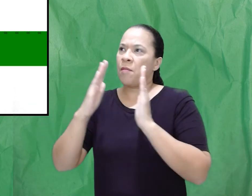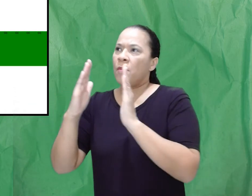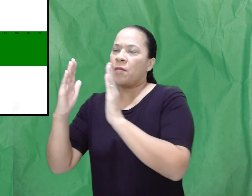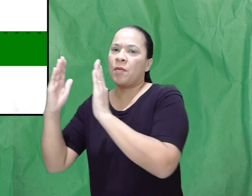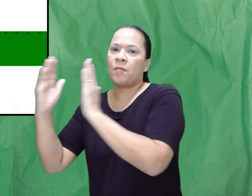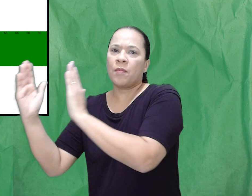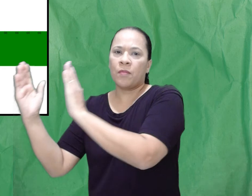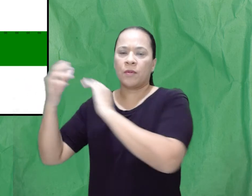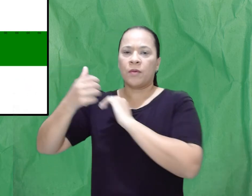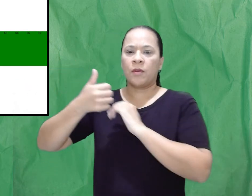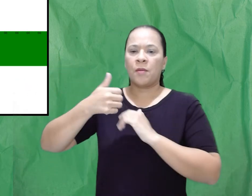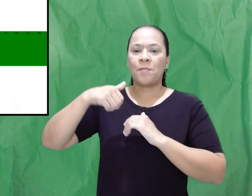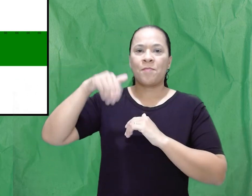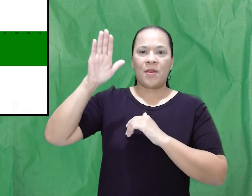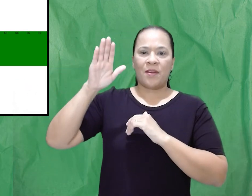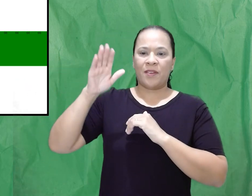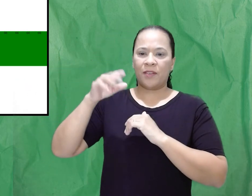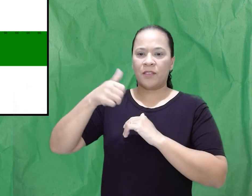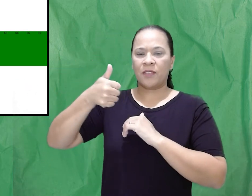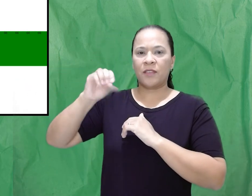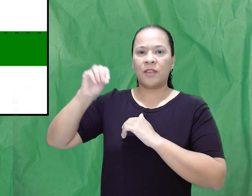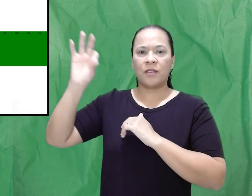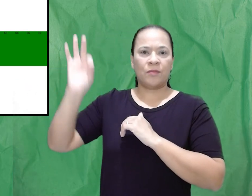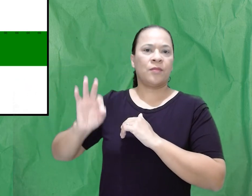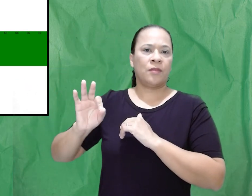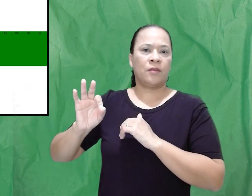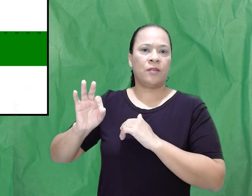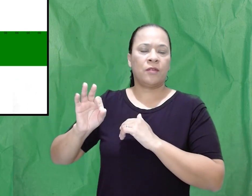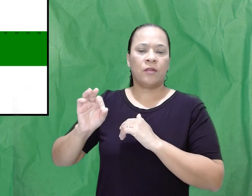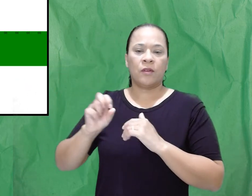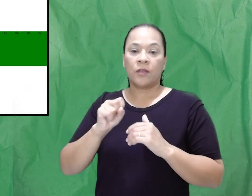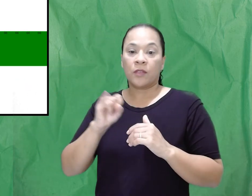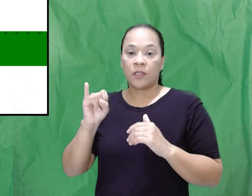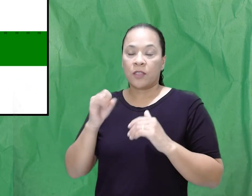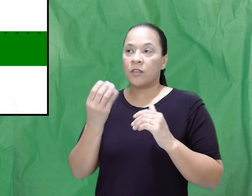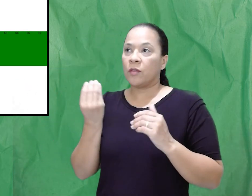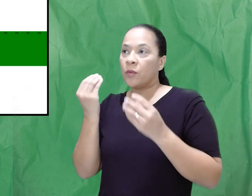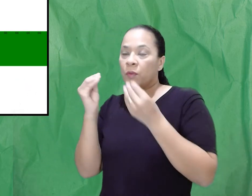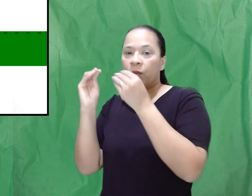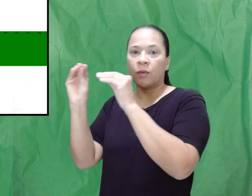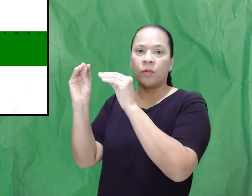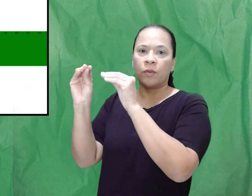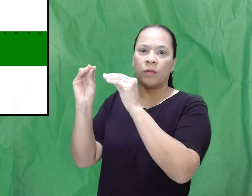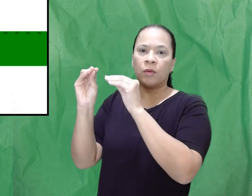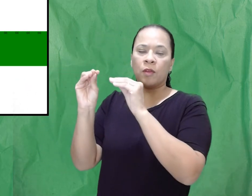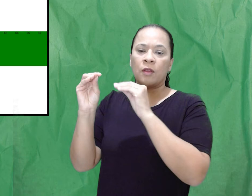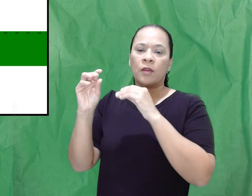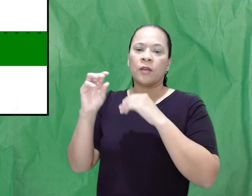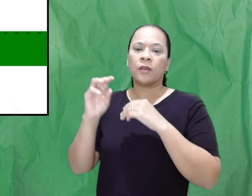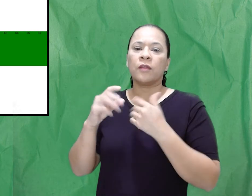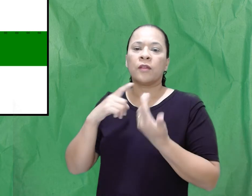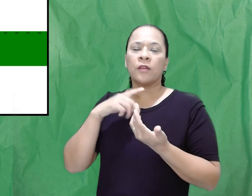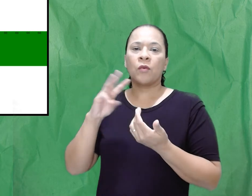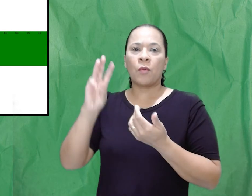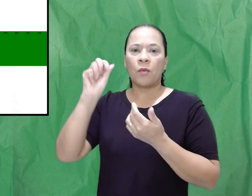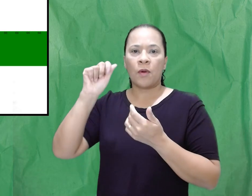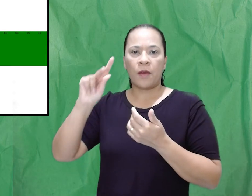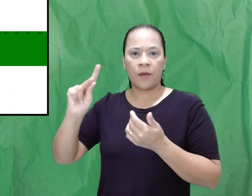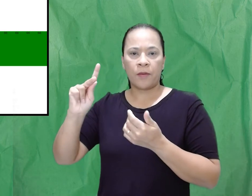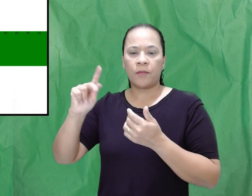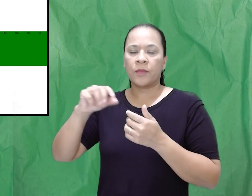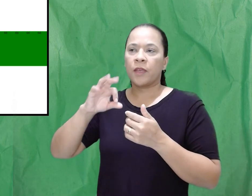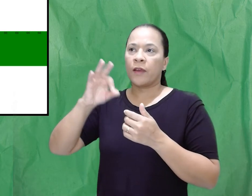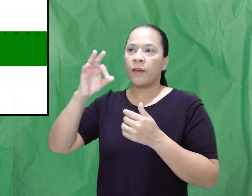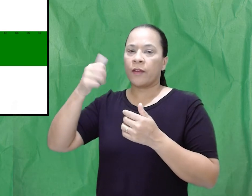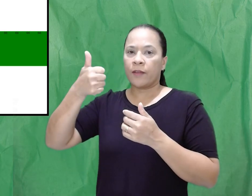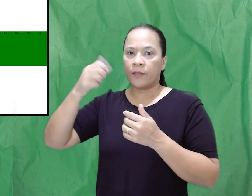Então, quando eu coloco no app, ele vai redimensionar as caixas, em vez de ser 10%, vai diminuir o tamanho para caber